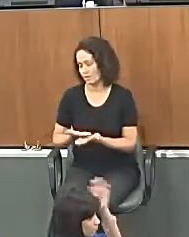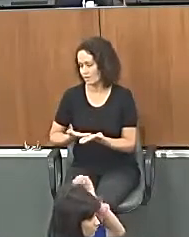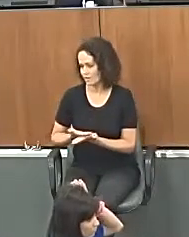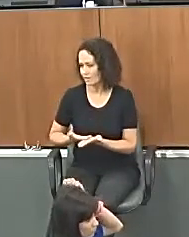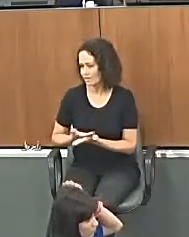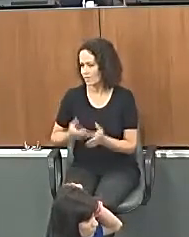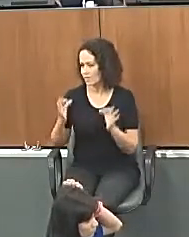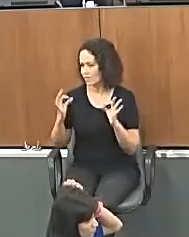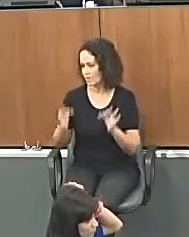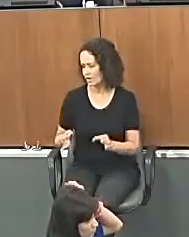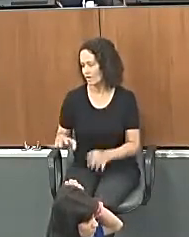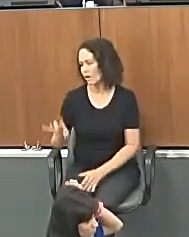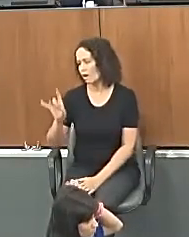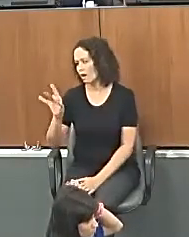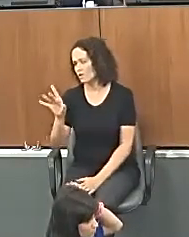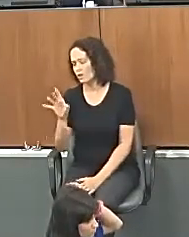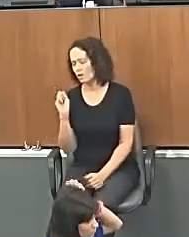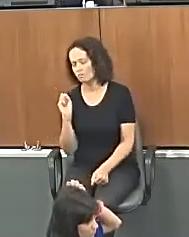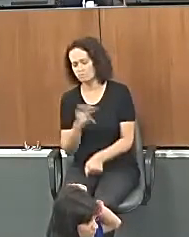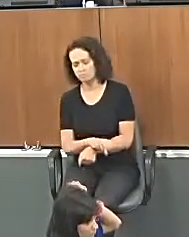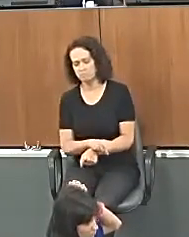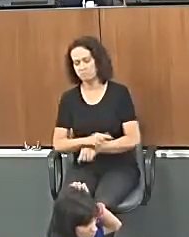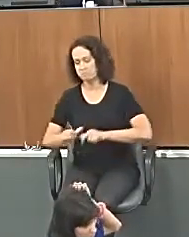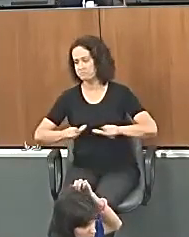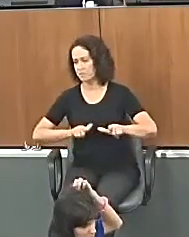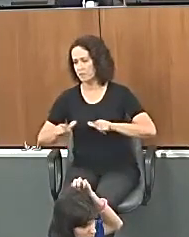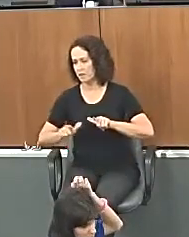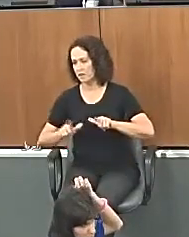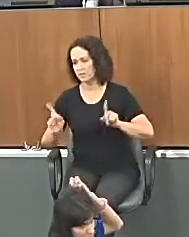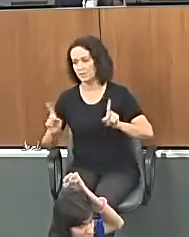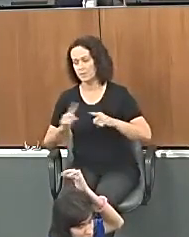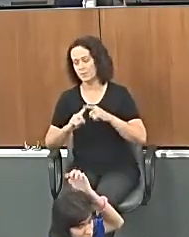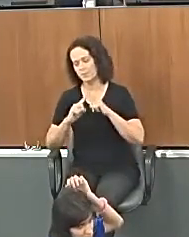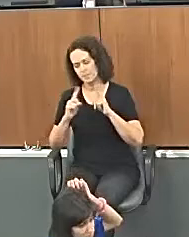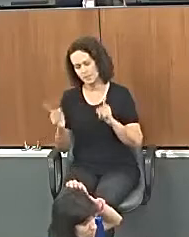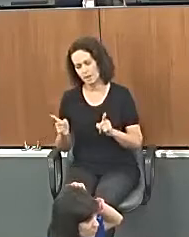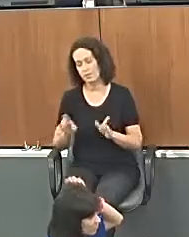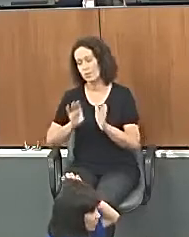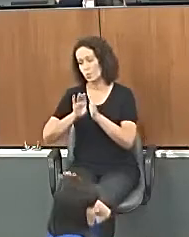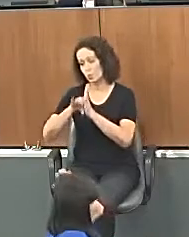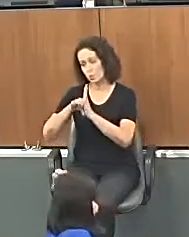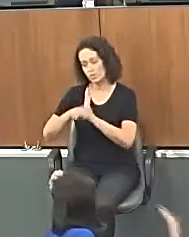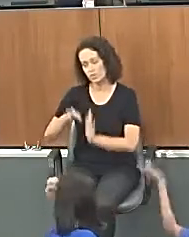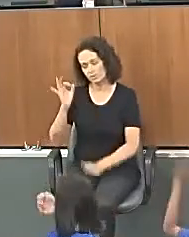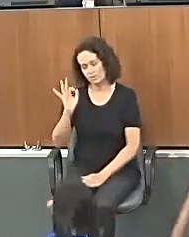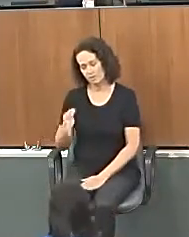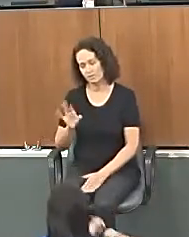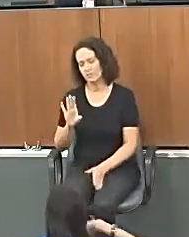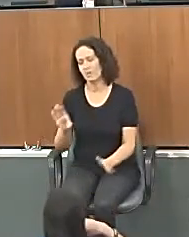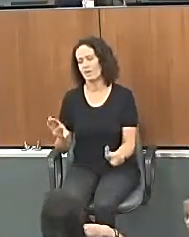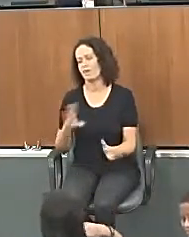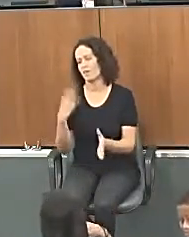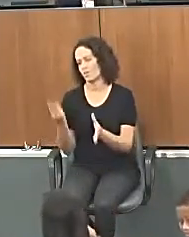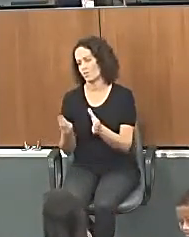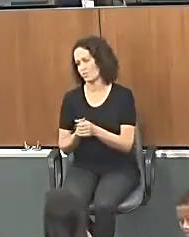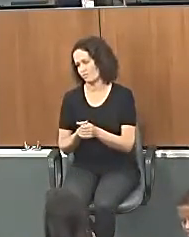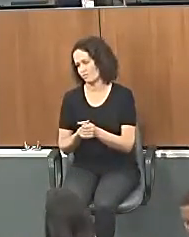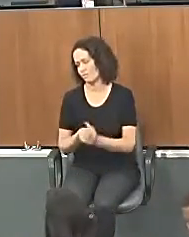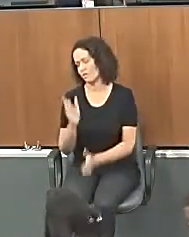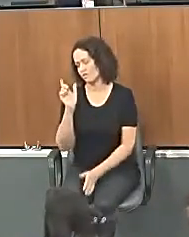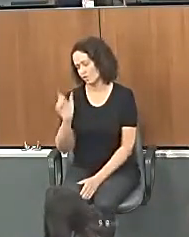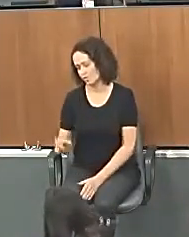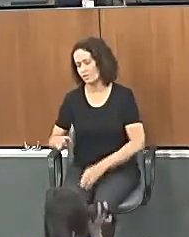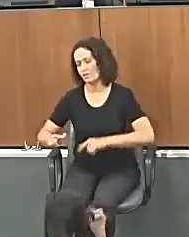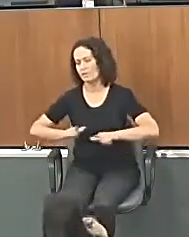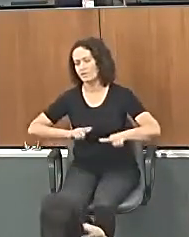inserir dentro do mercado de trabalho é o que a gente fala do conceito da inclusão fazer com que aquela pessoa ela trabalha de fato trabalha de